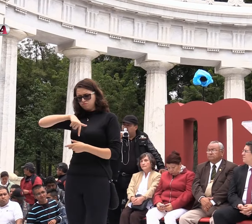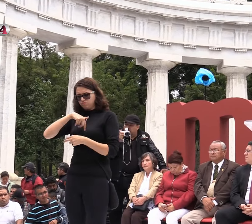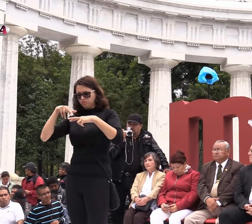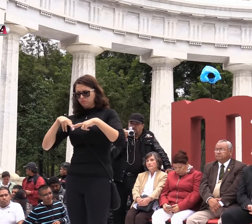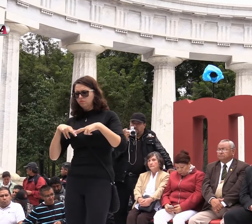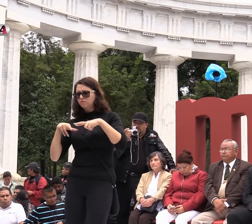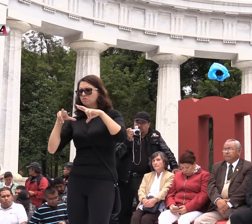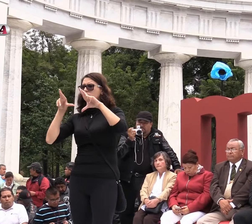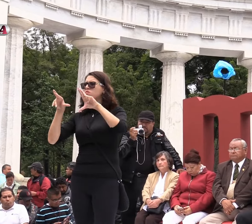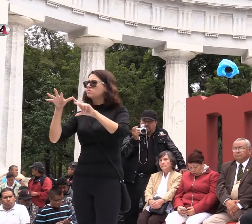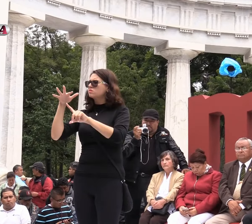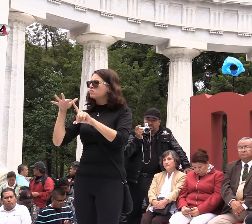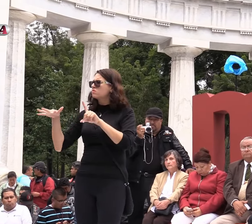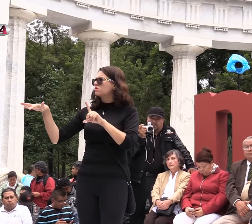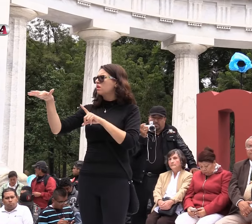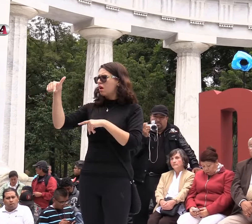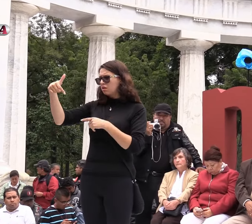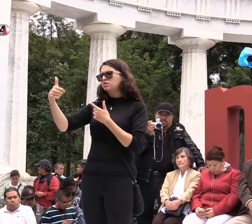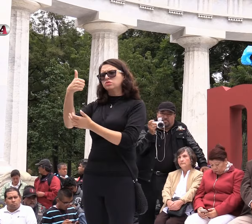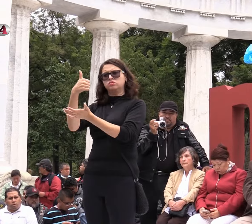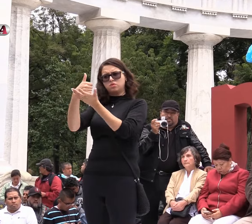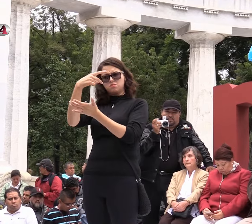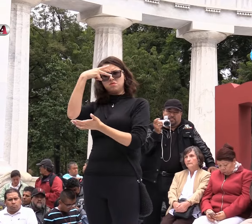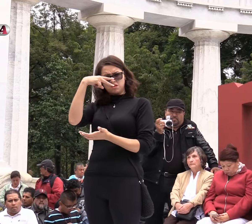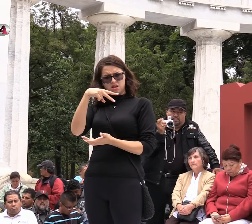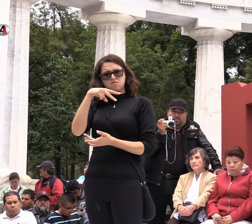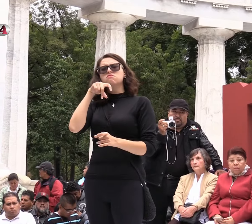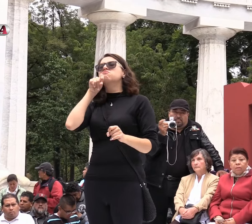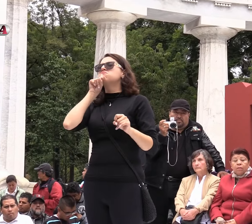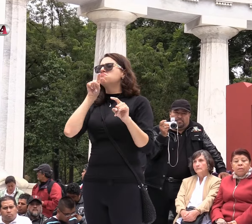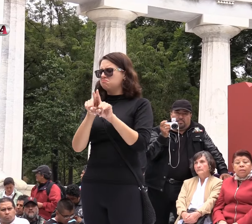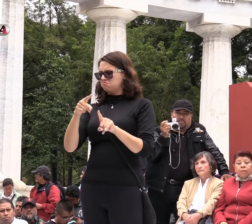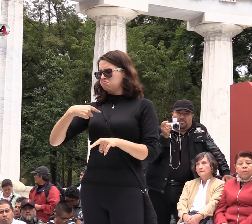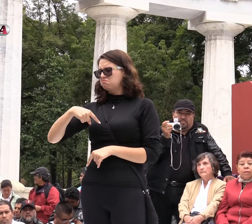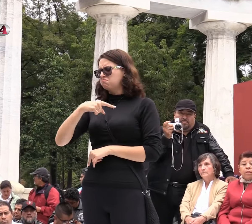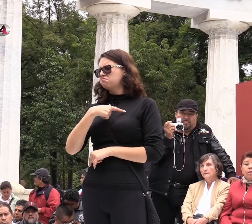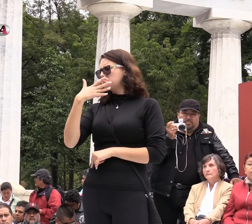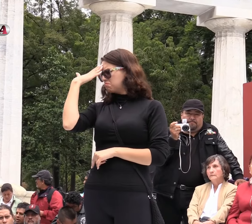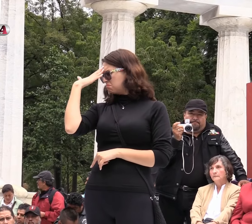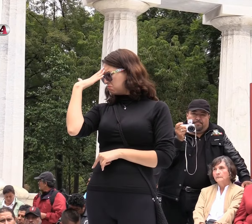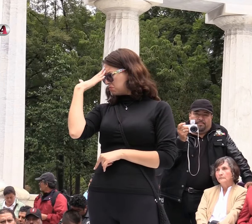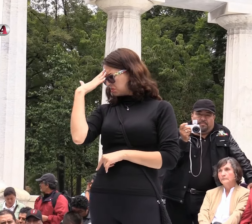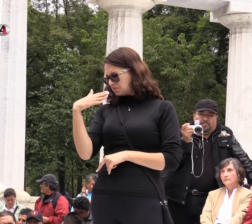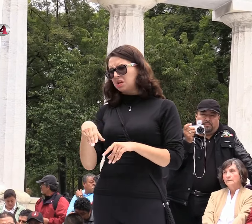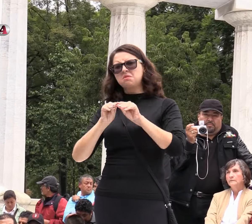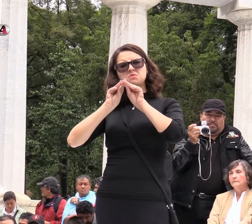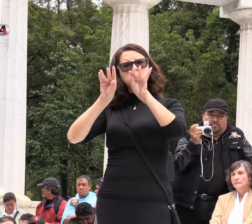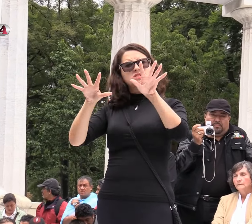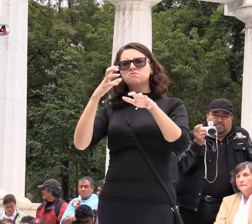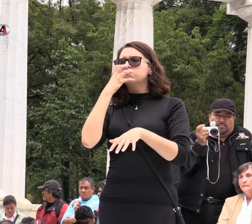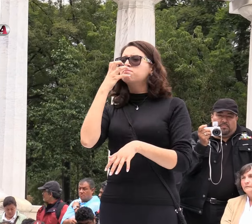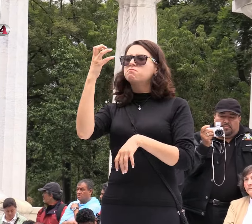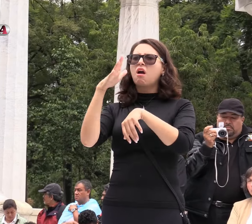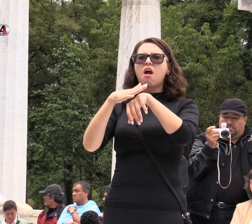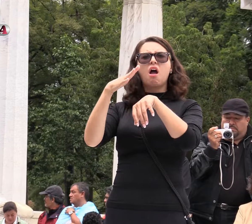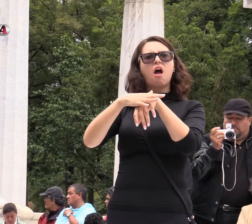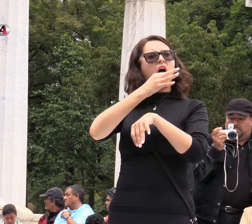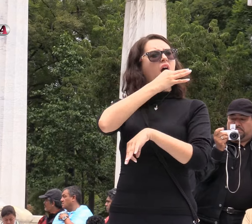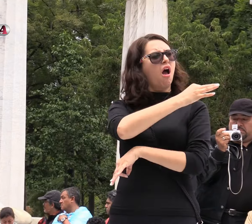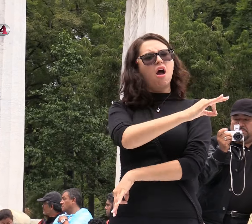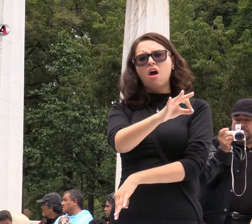representantes populares en la Ciudad de México, tenemos claro, y que se oiga lejos, que es